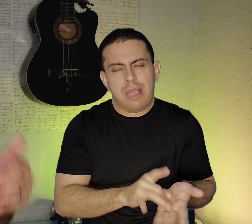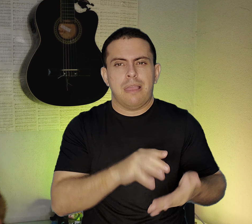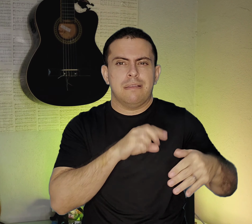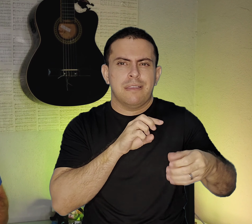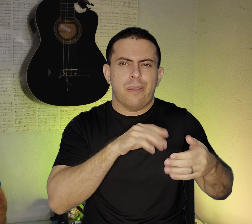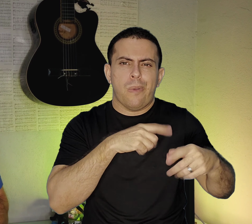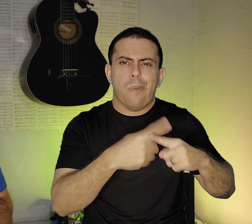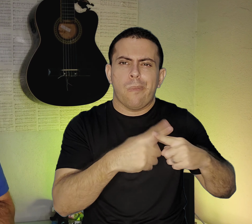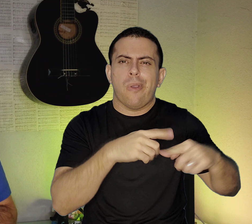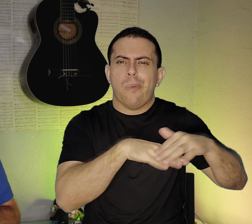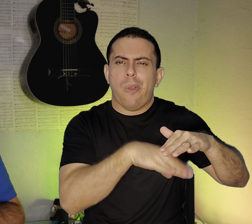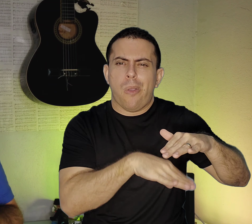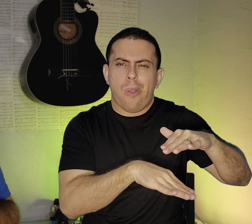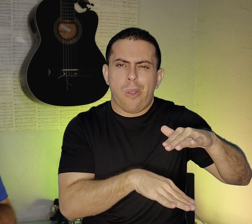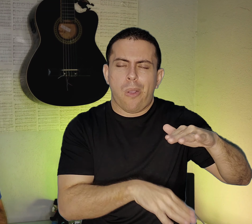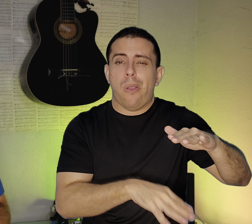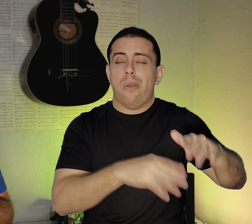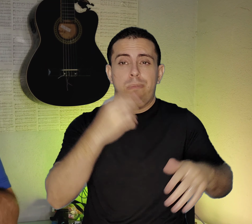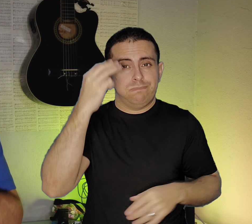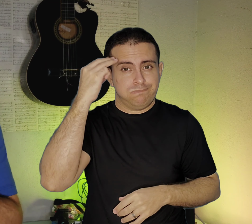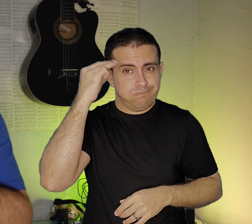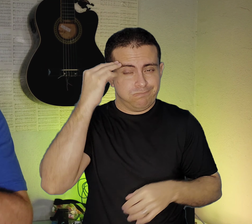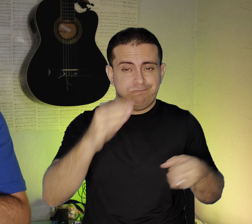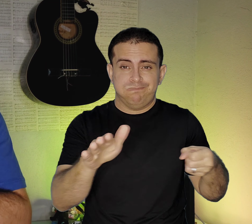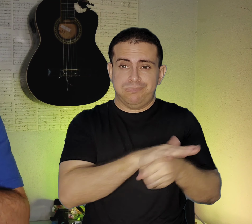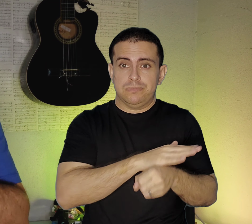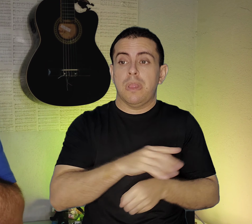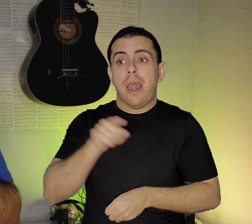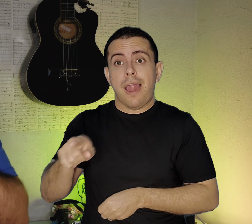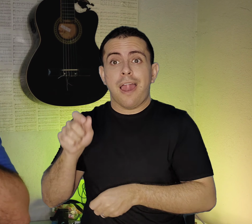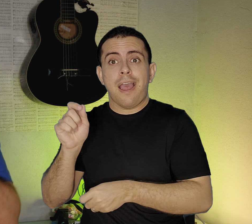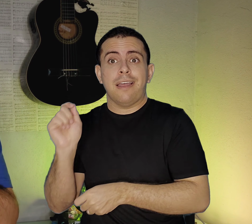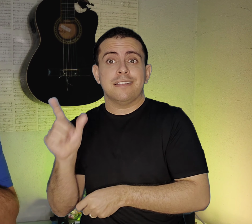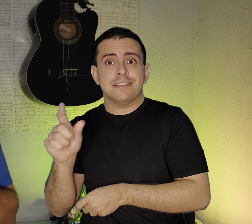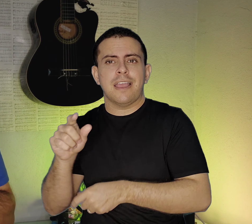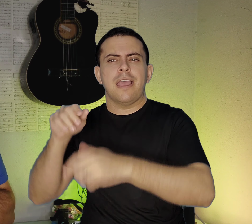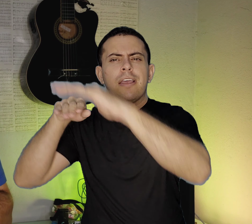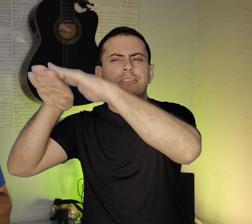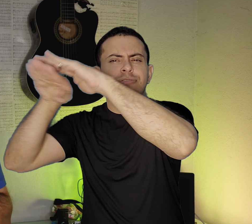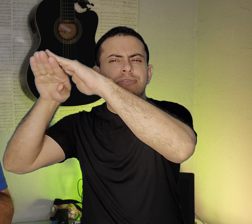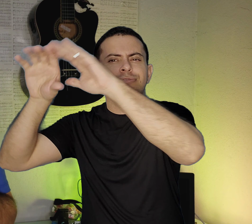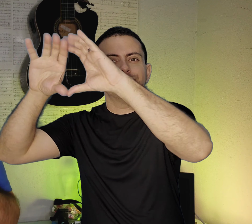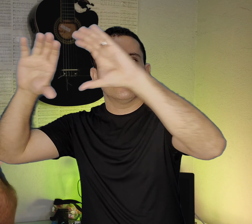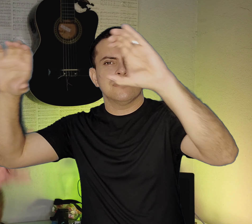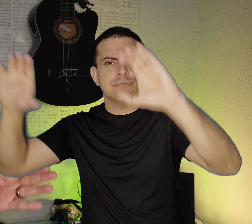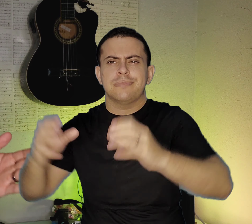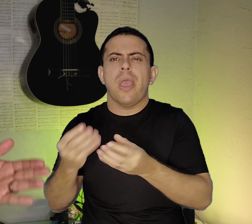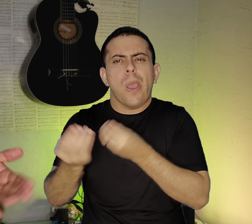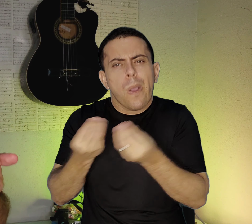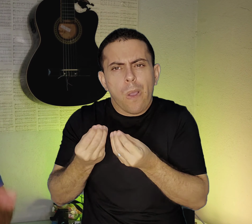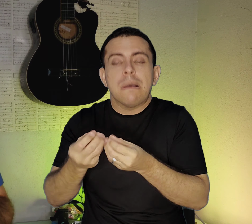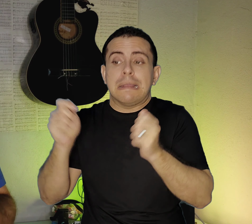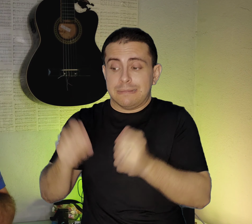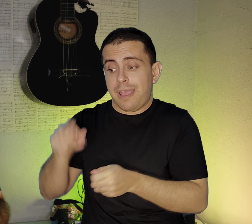acumulando, acumulando e comendo memória enquanto no Telegram ele salva tudo em nuvem Como assim? Você pode